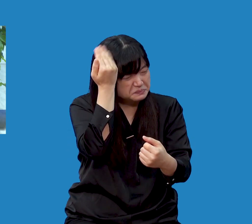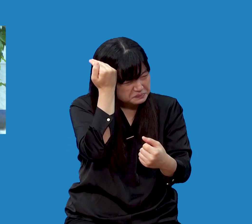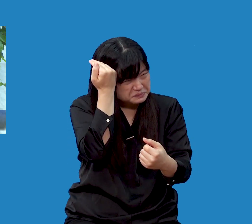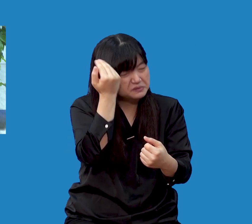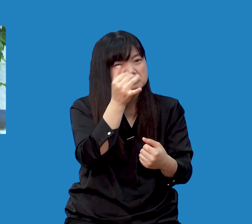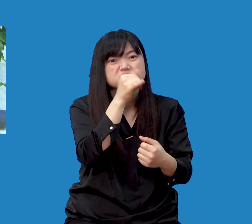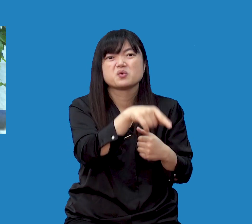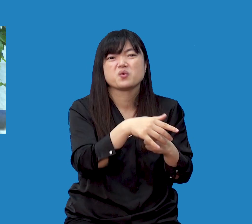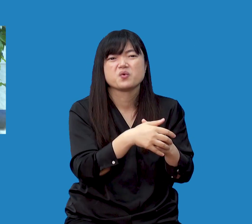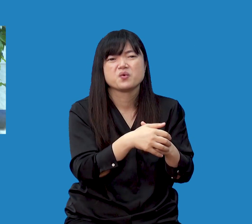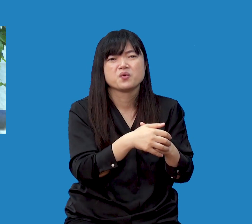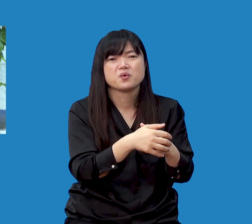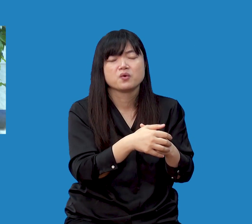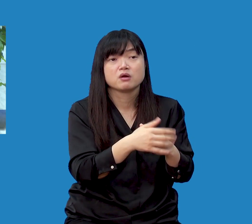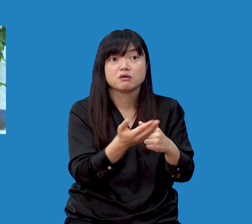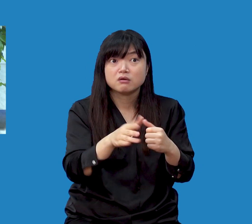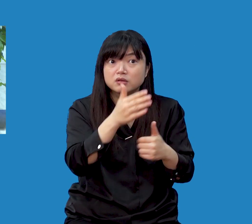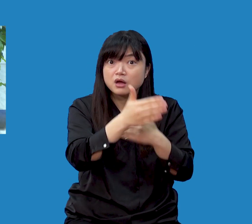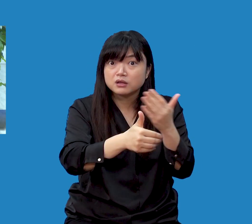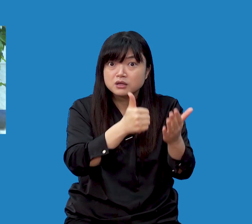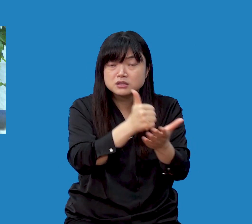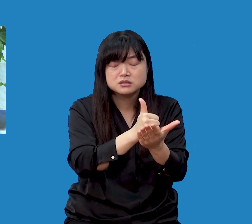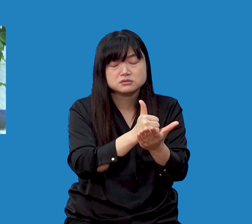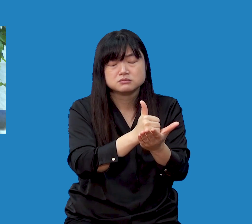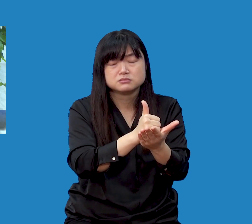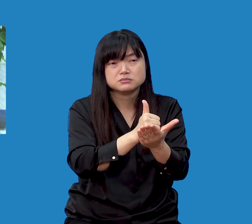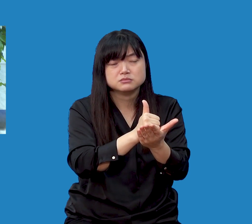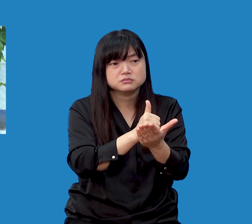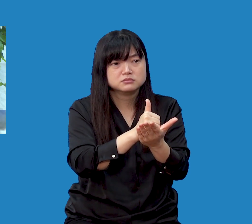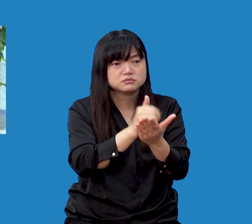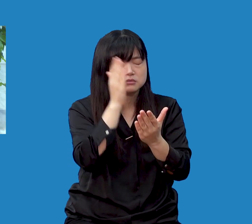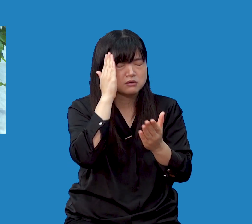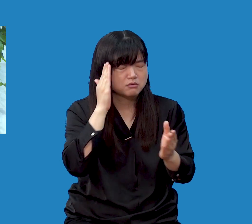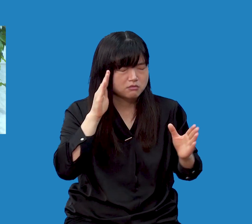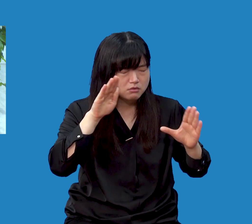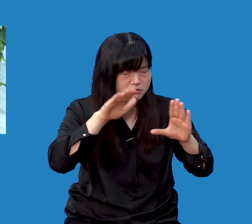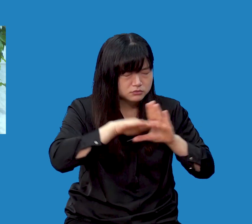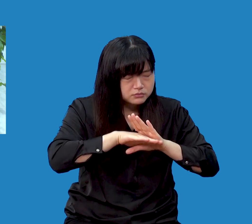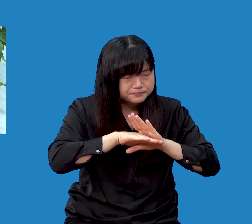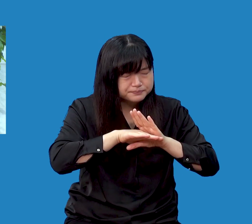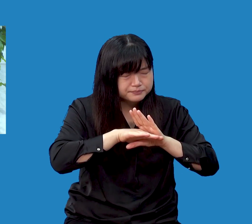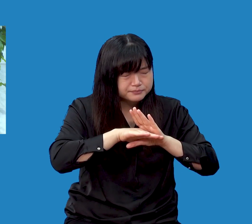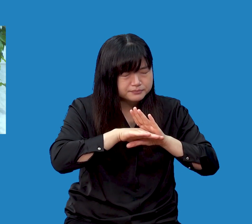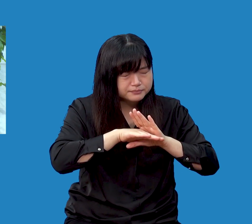그러나 하나님은 총체적인 어두움의 역사 속에